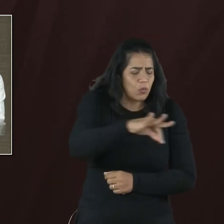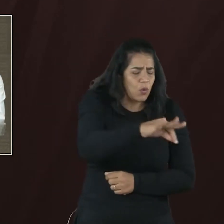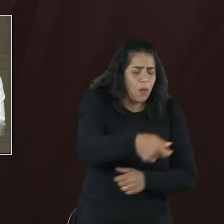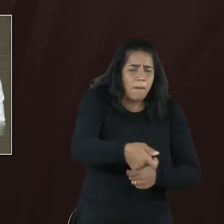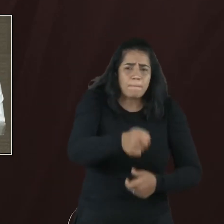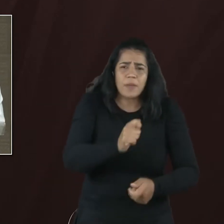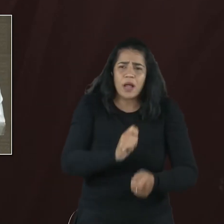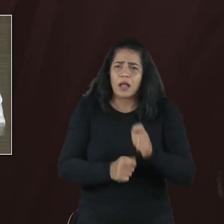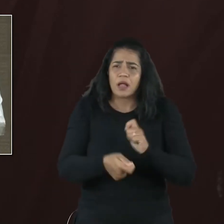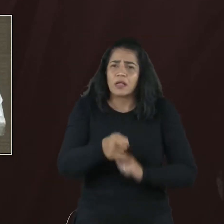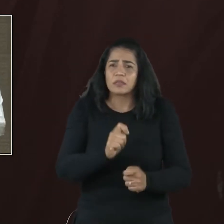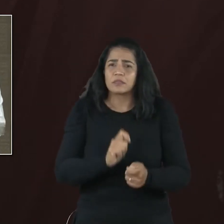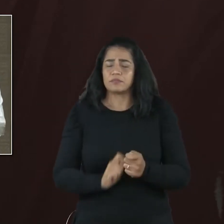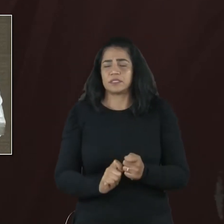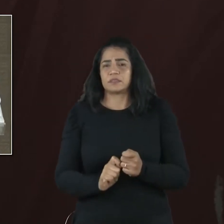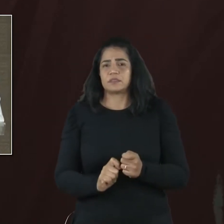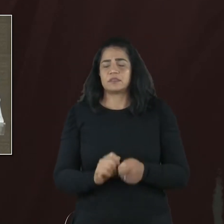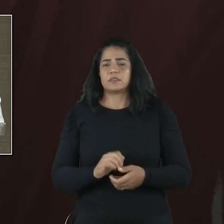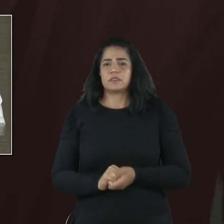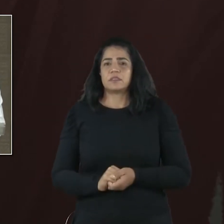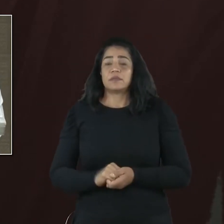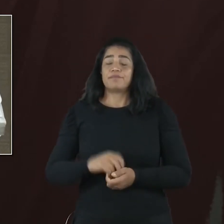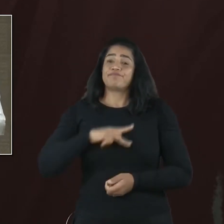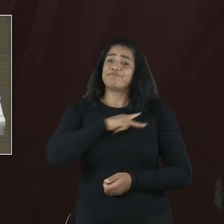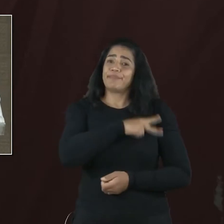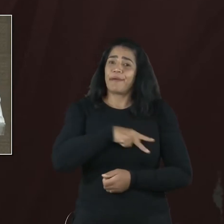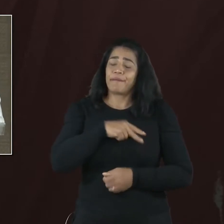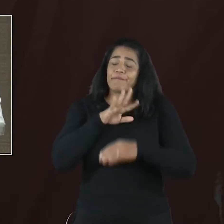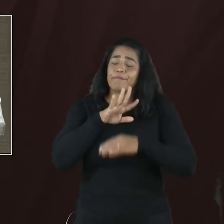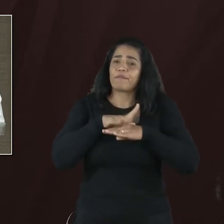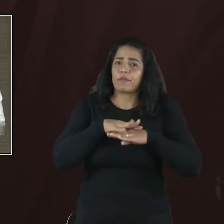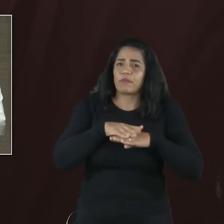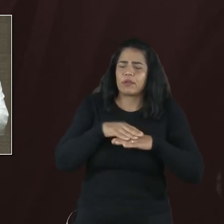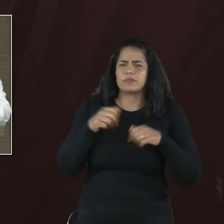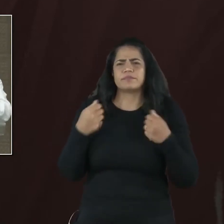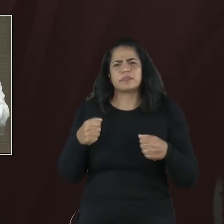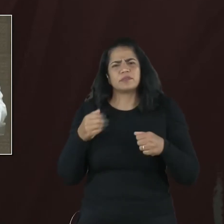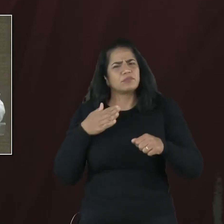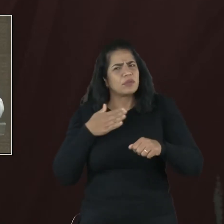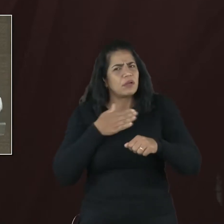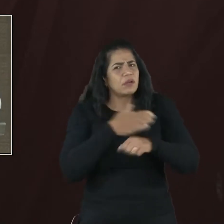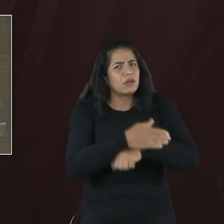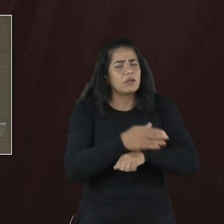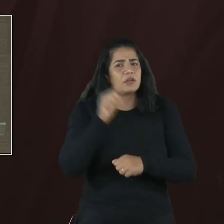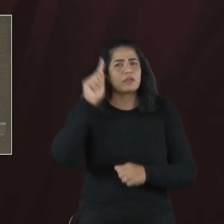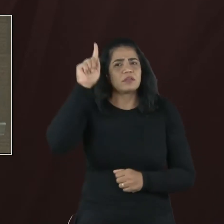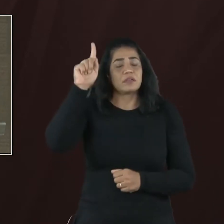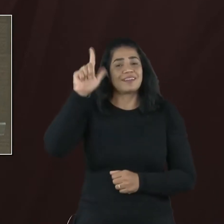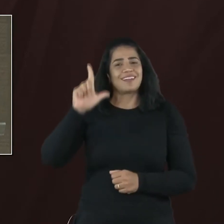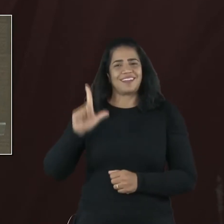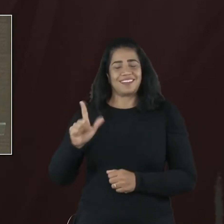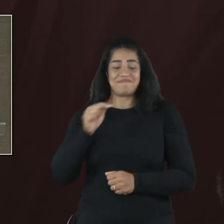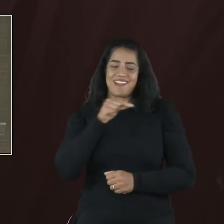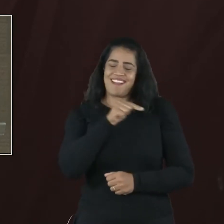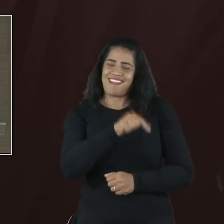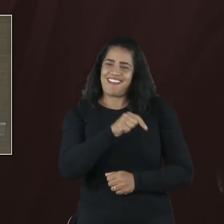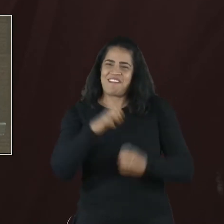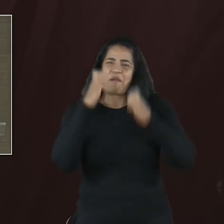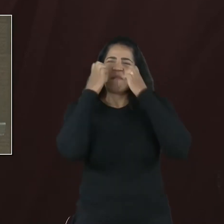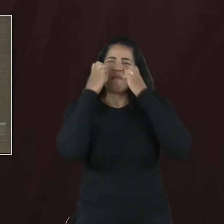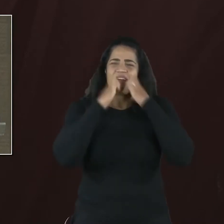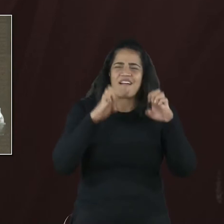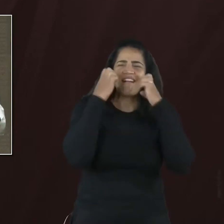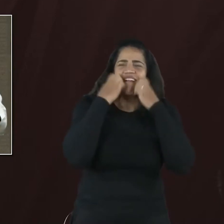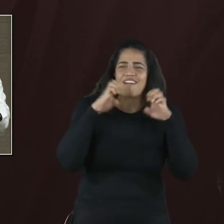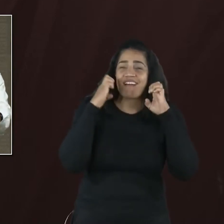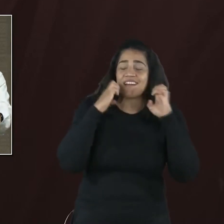então ficou doente e teve que entrar na Galácia. Irmão, na Galácia ele pregou o Evangelho por causa de